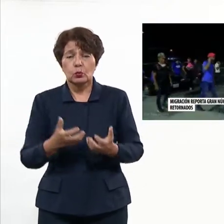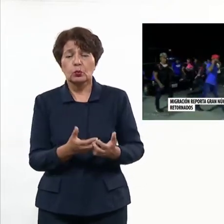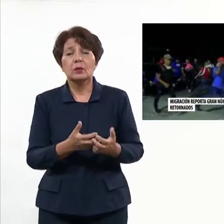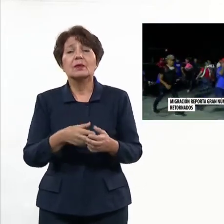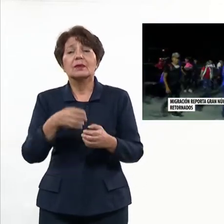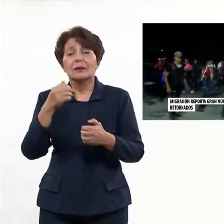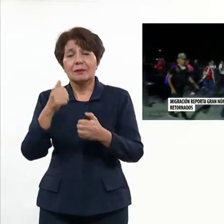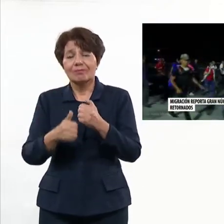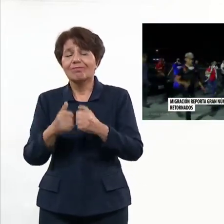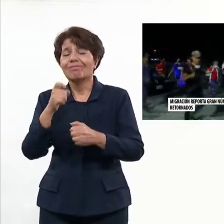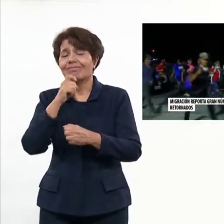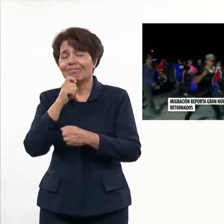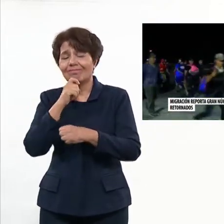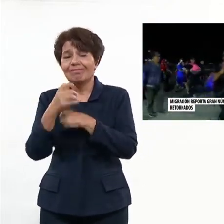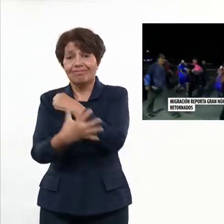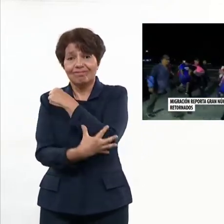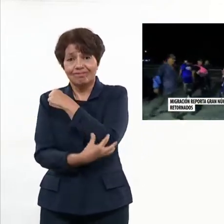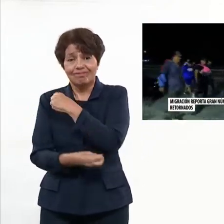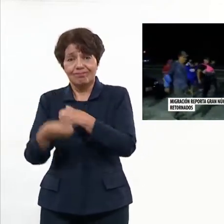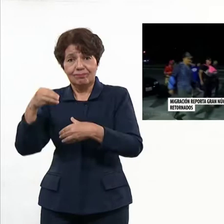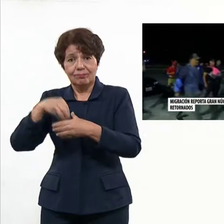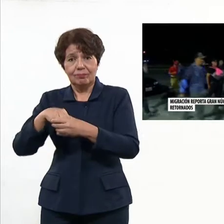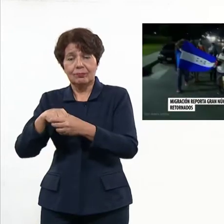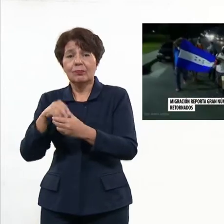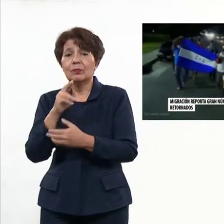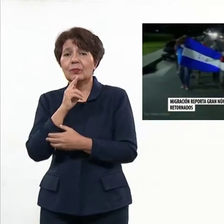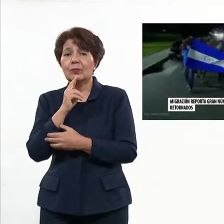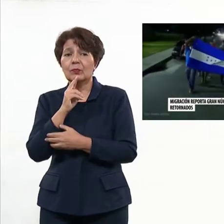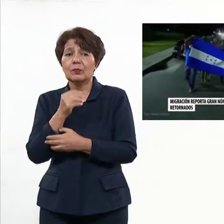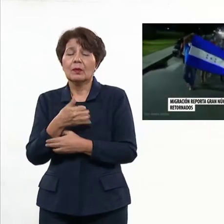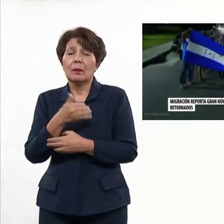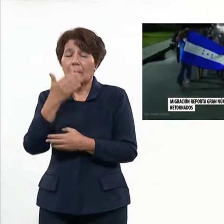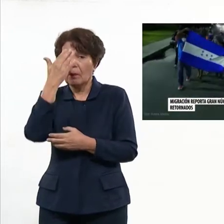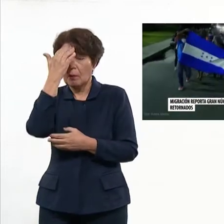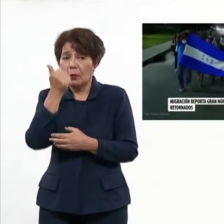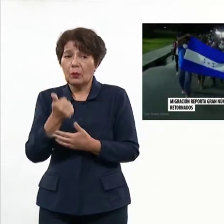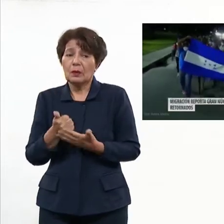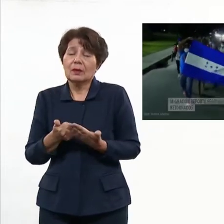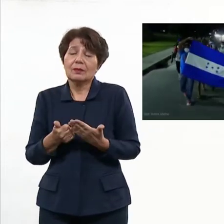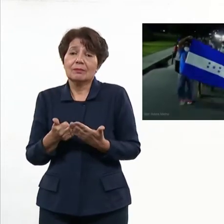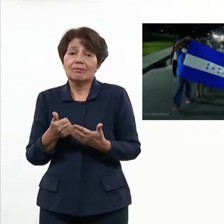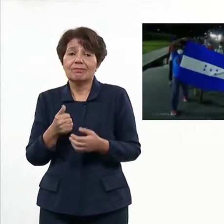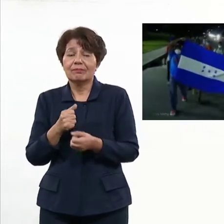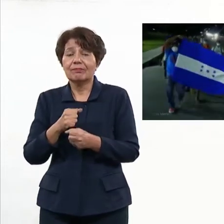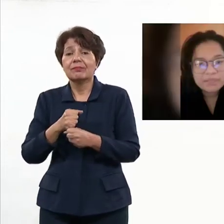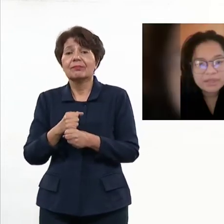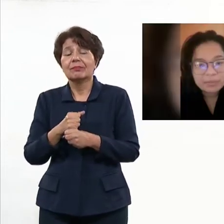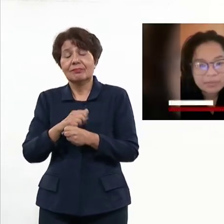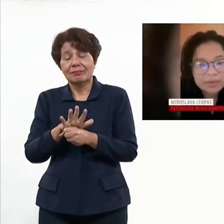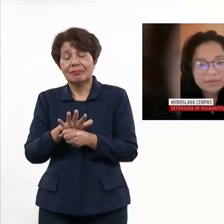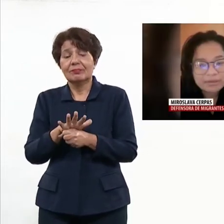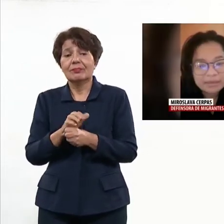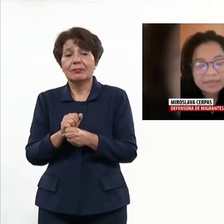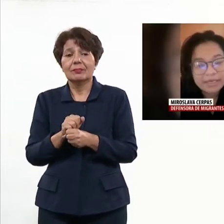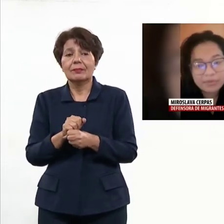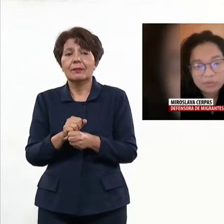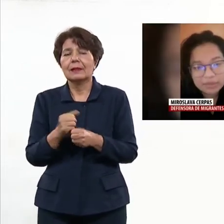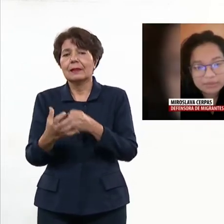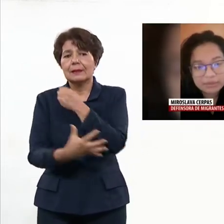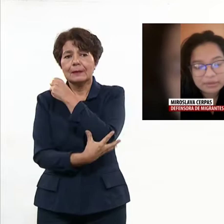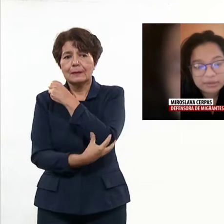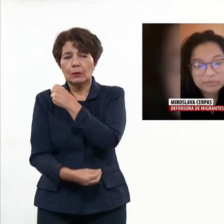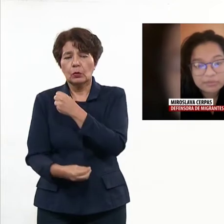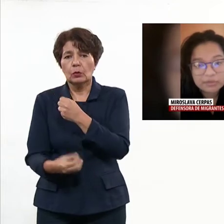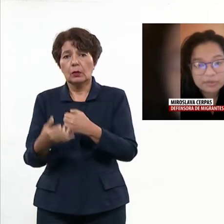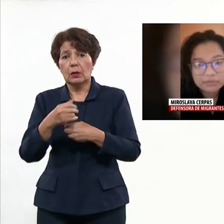los escenarios de calamidad que imperan en la región hondureña ante consecuencias y efectos por la emergencia sanitaria la pobreza y